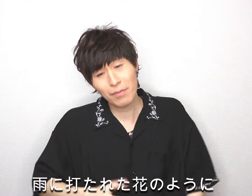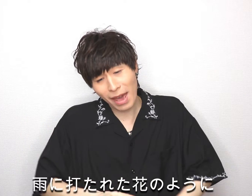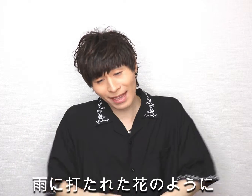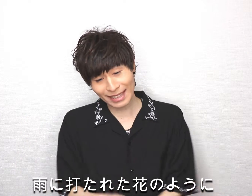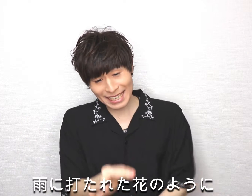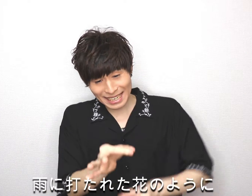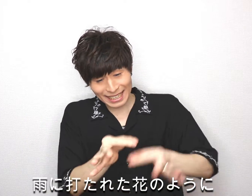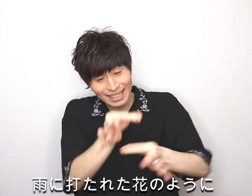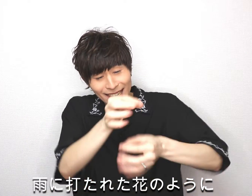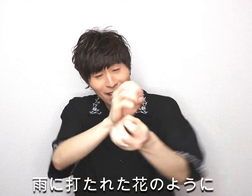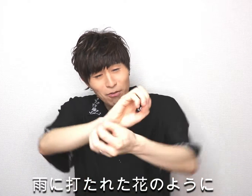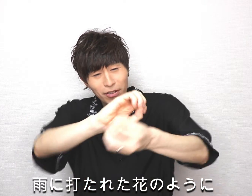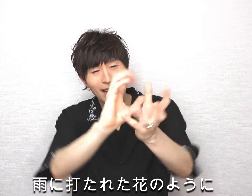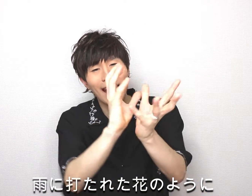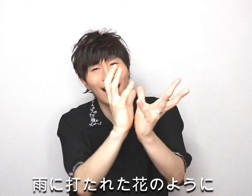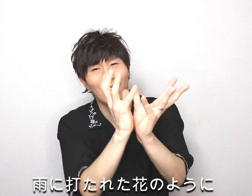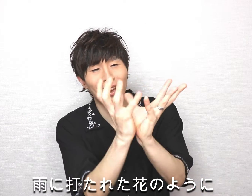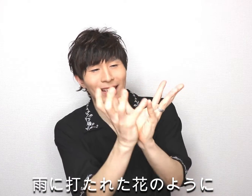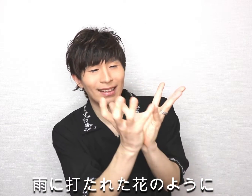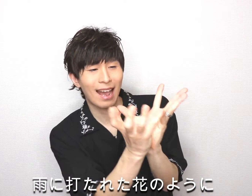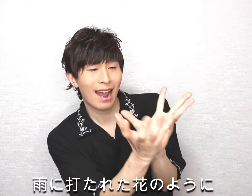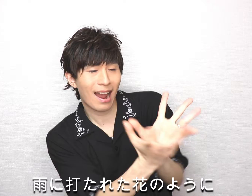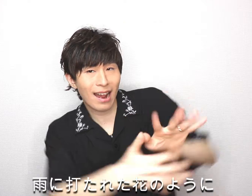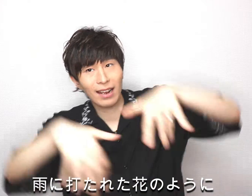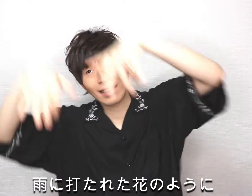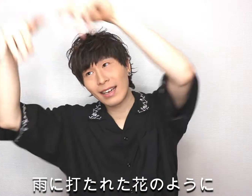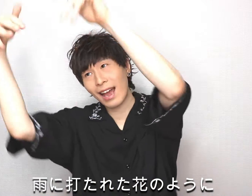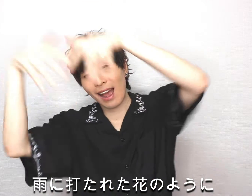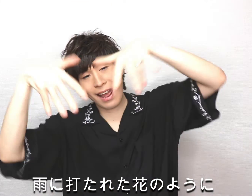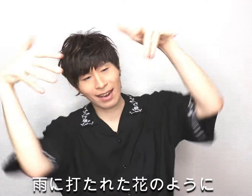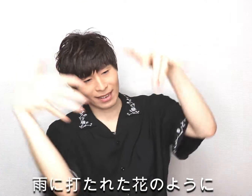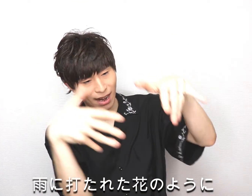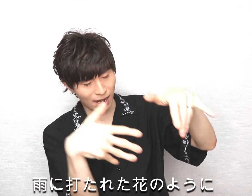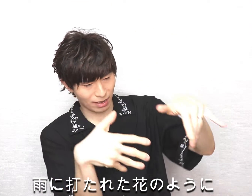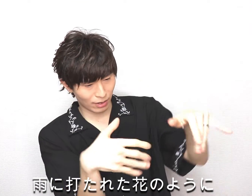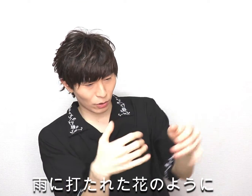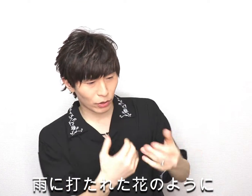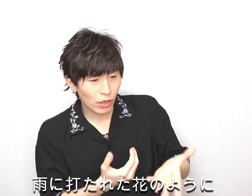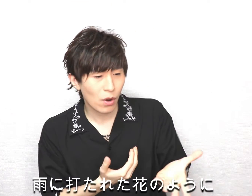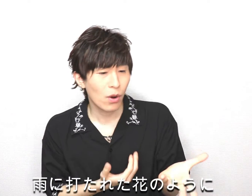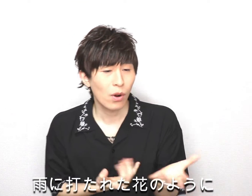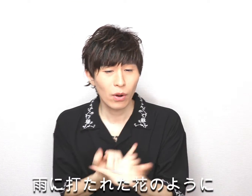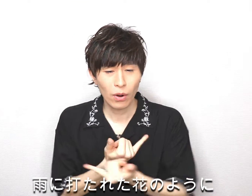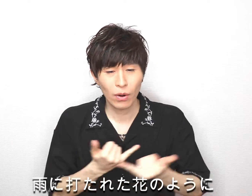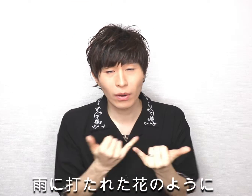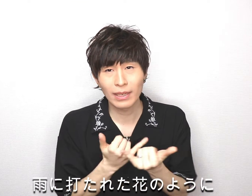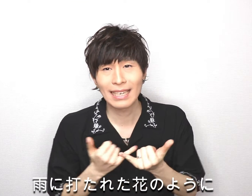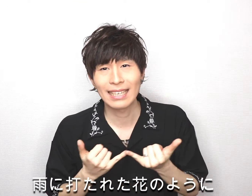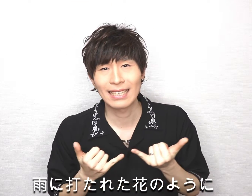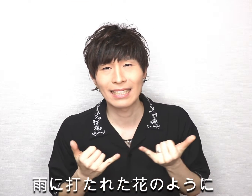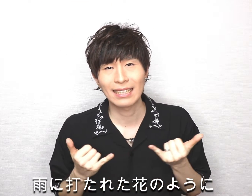雨に打たれた花のように。